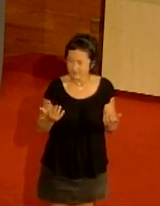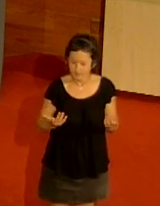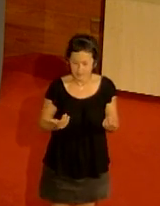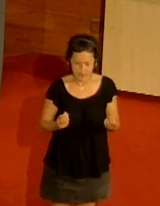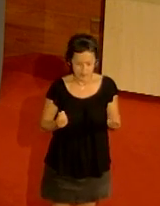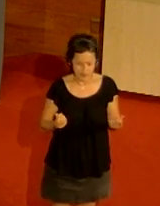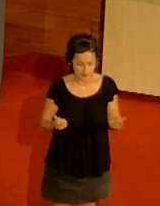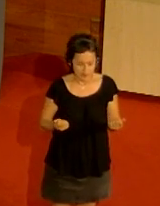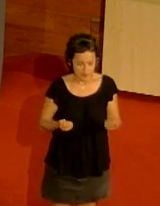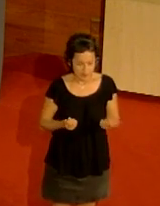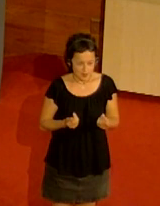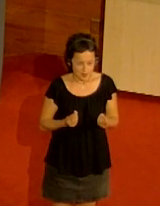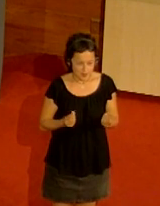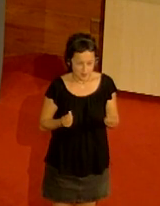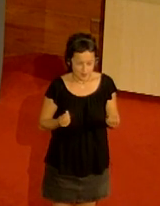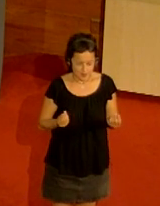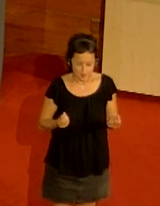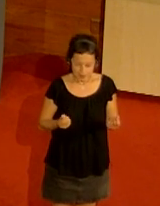O sea este tipo de...